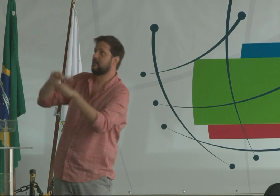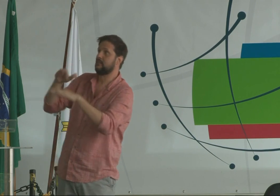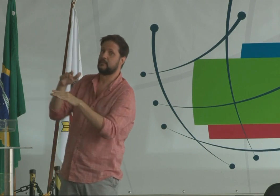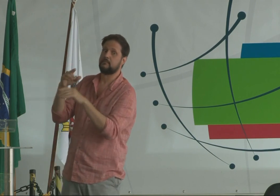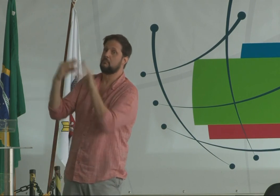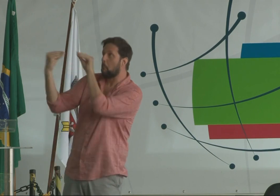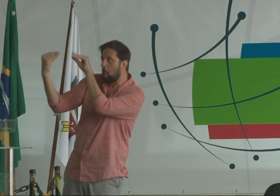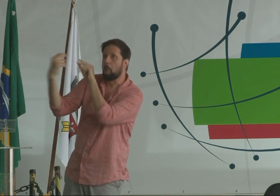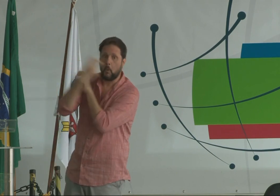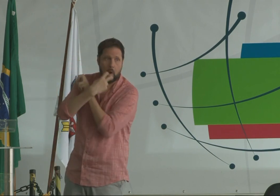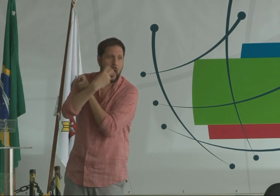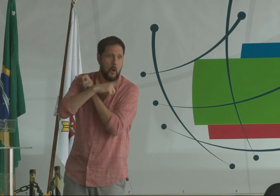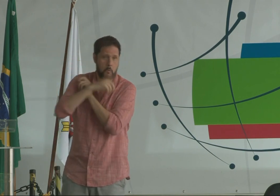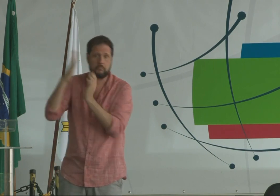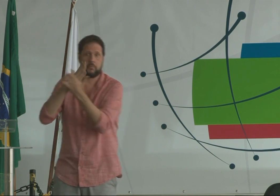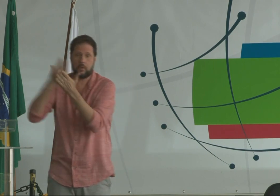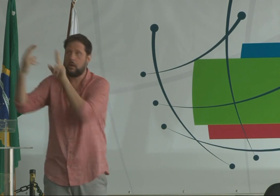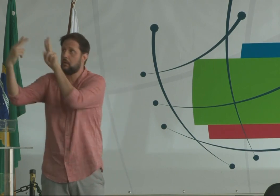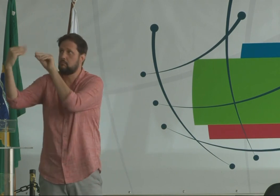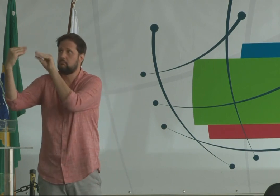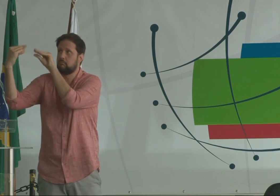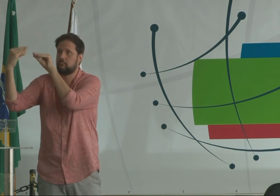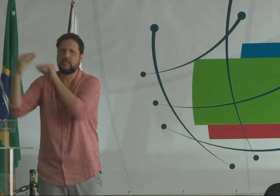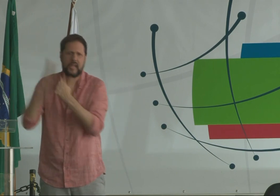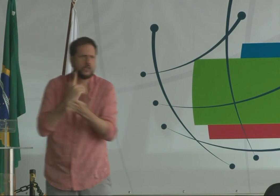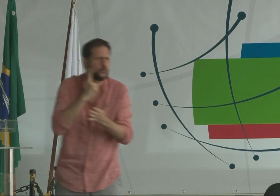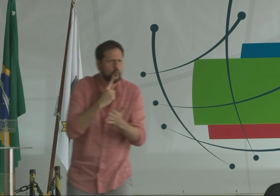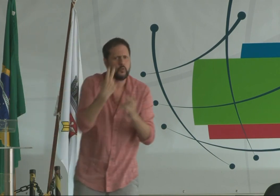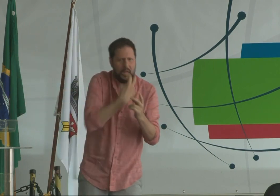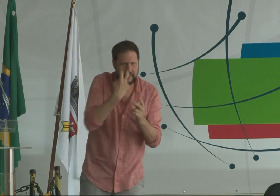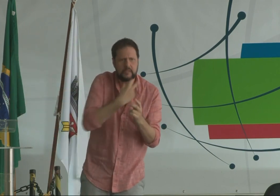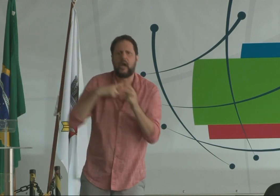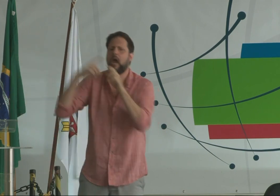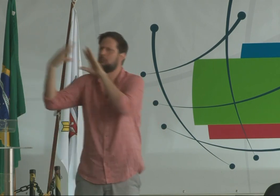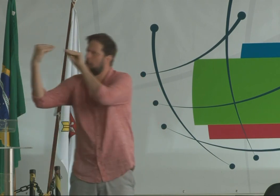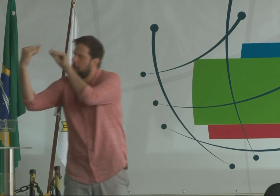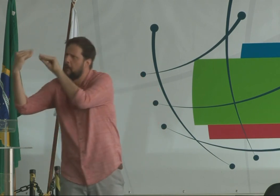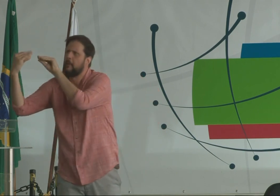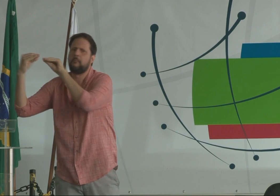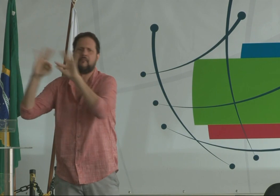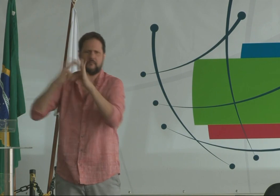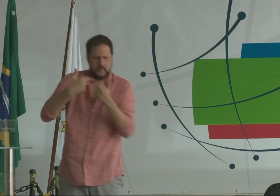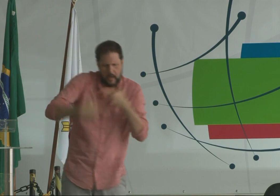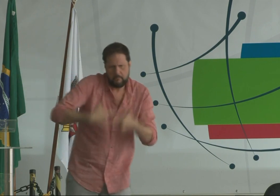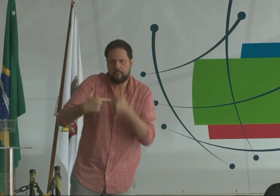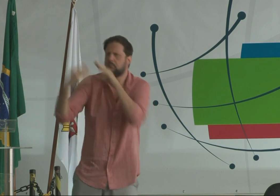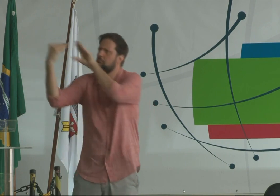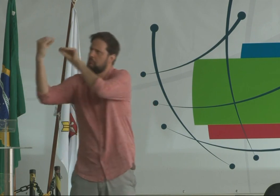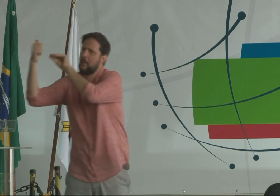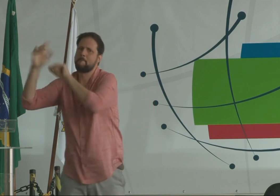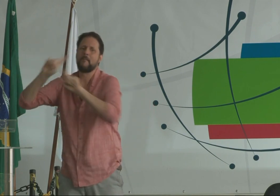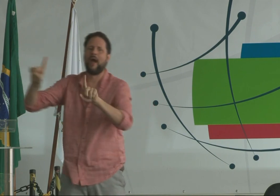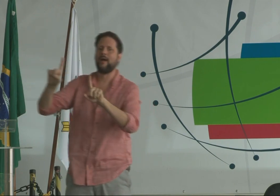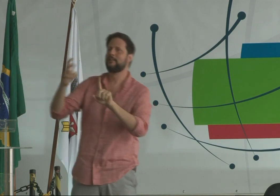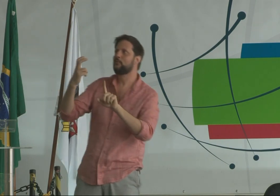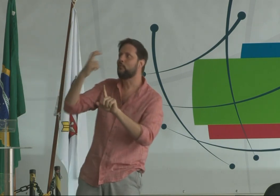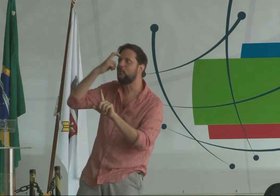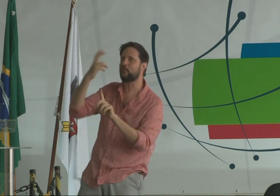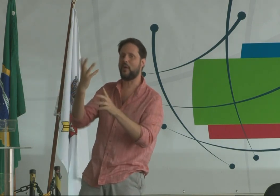causa dos pais acumularem língua de sinais, e alguns fundos conseguem se suceder através da comunicação oral, verbalizando alguma coisa,